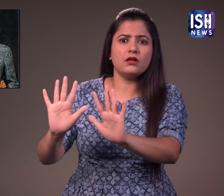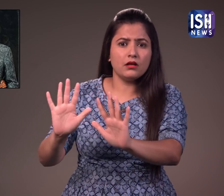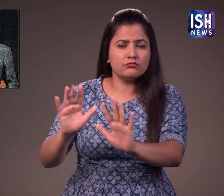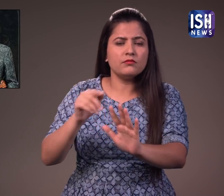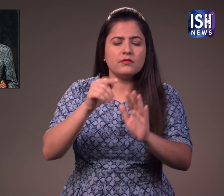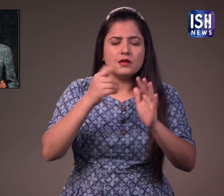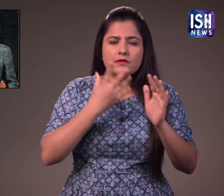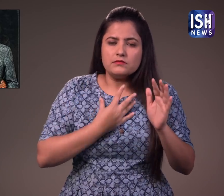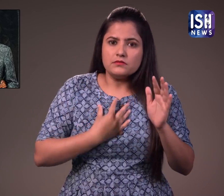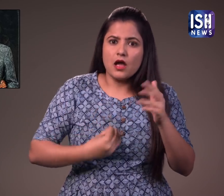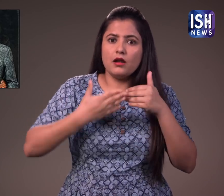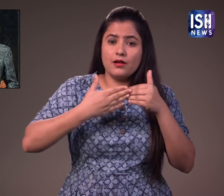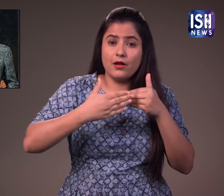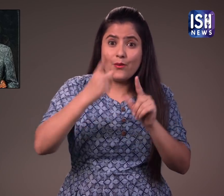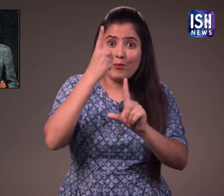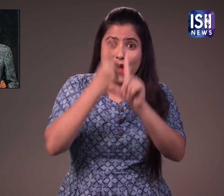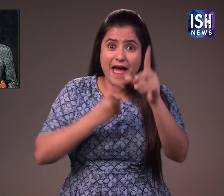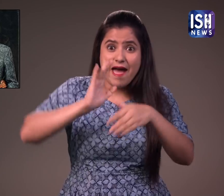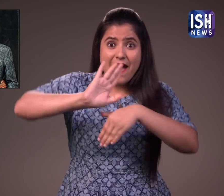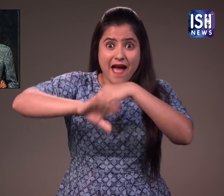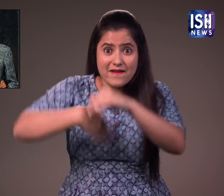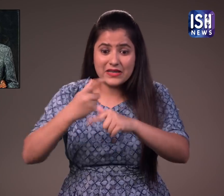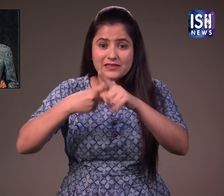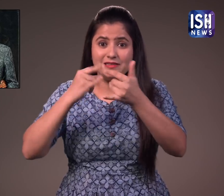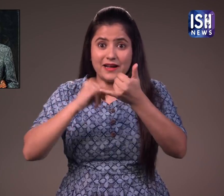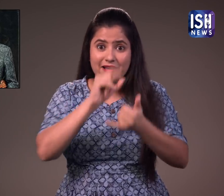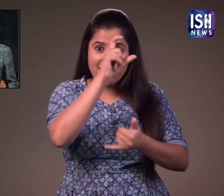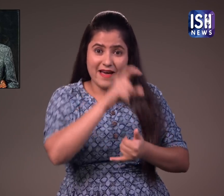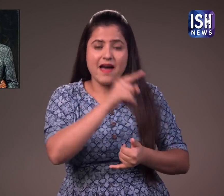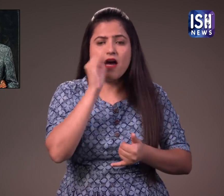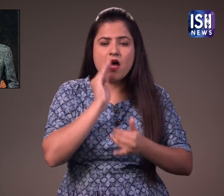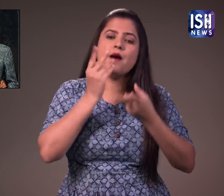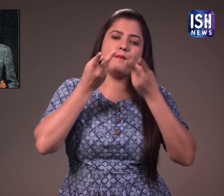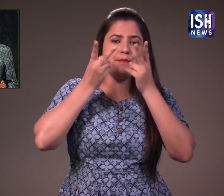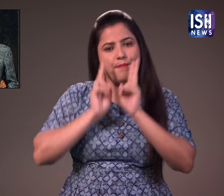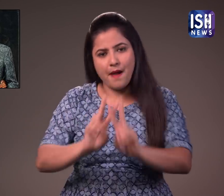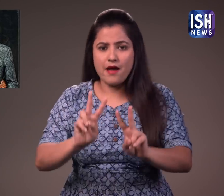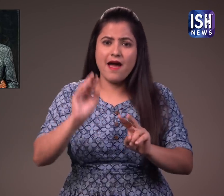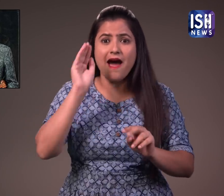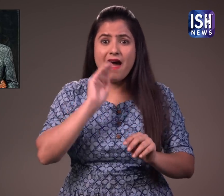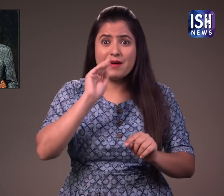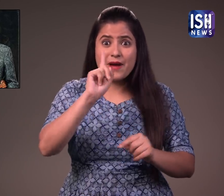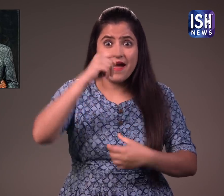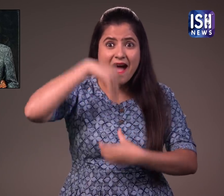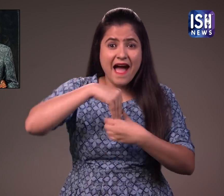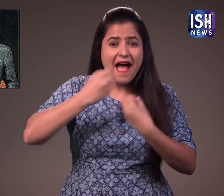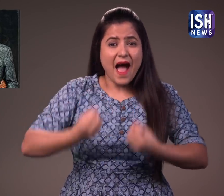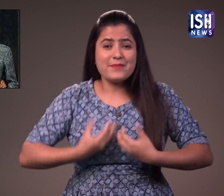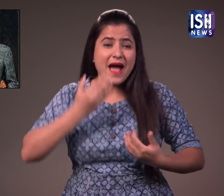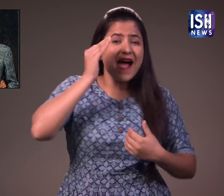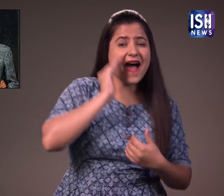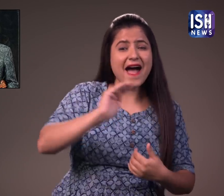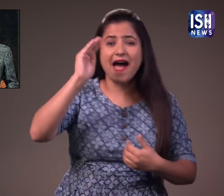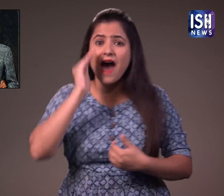जगजीत सिंग एक साल बाद लोटे केवल अपने संगीत के माध्यम से अपने बेटे की मृत्यू पर शोप व्यक्त करने के लिए